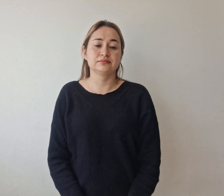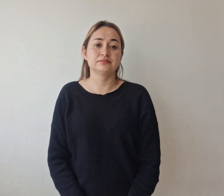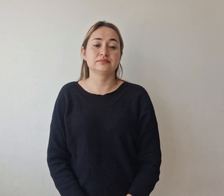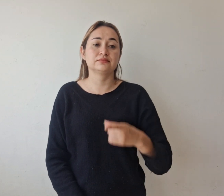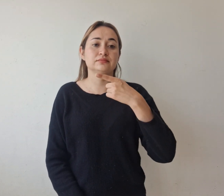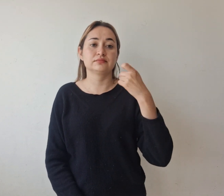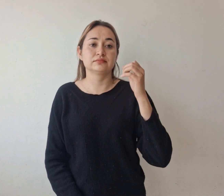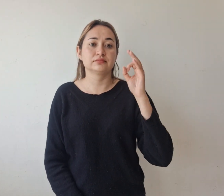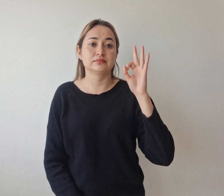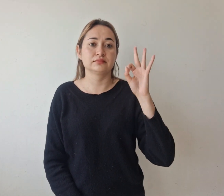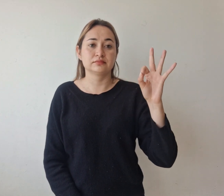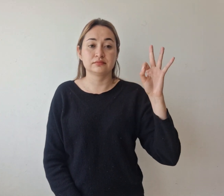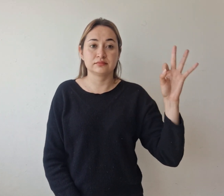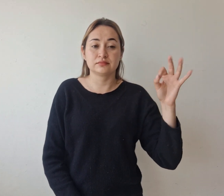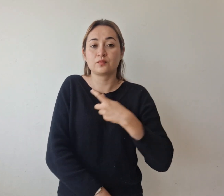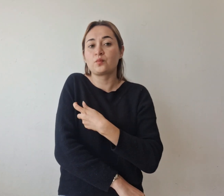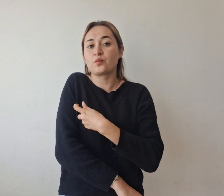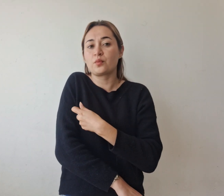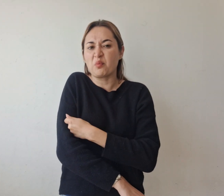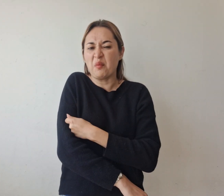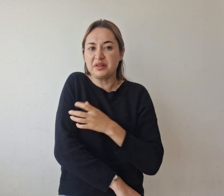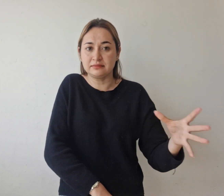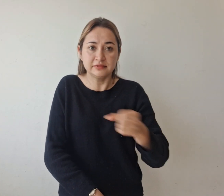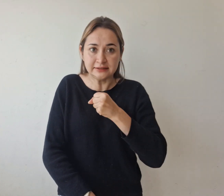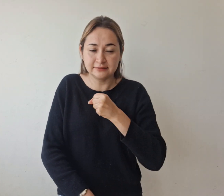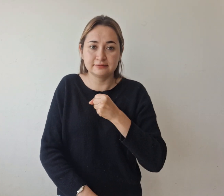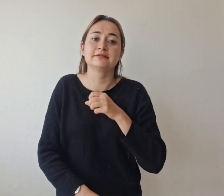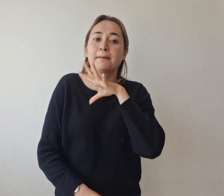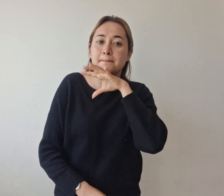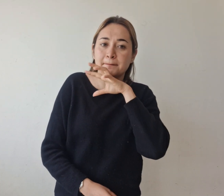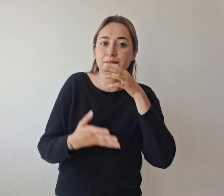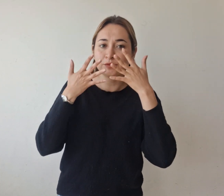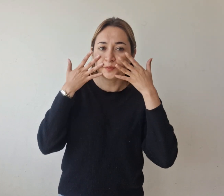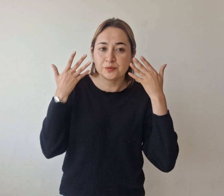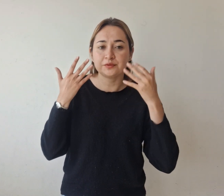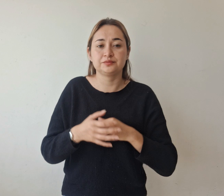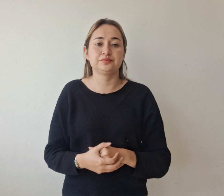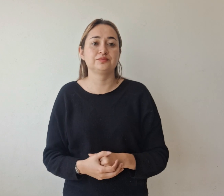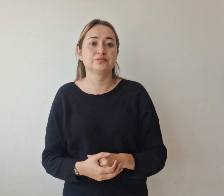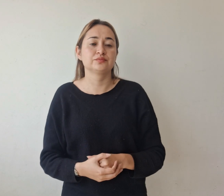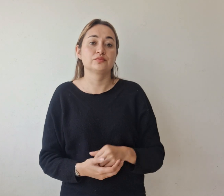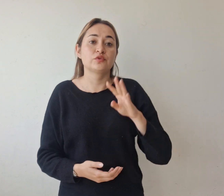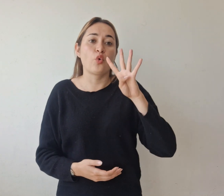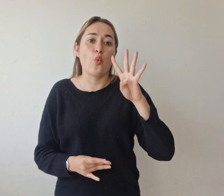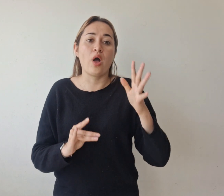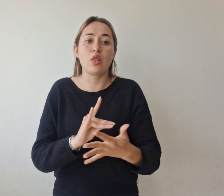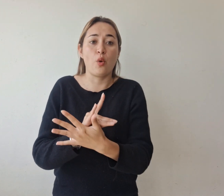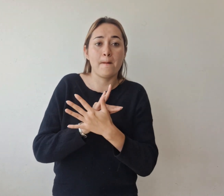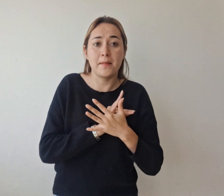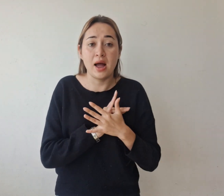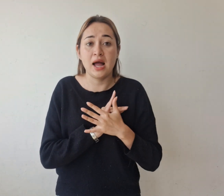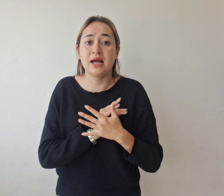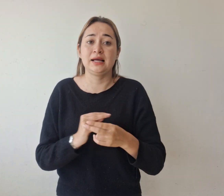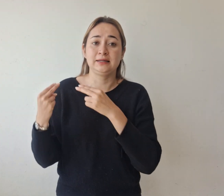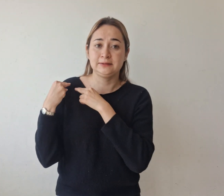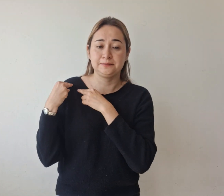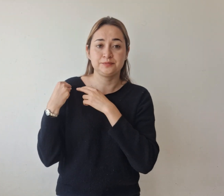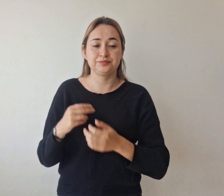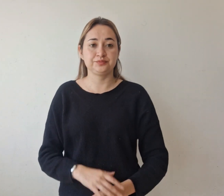133 vacunaciones antirrábicas cuatro adopciones responsables